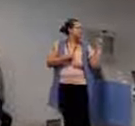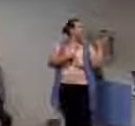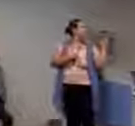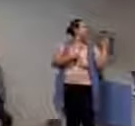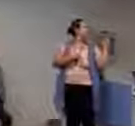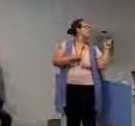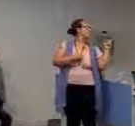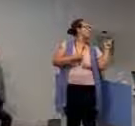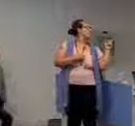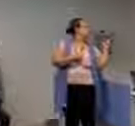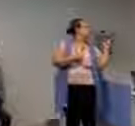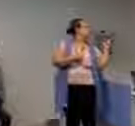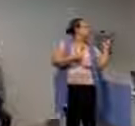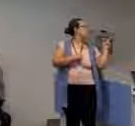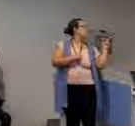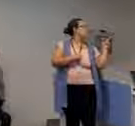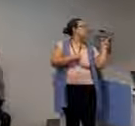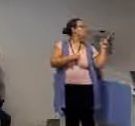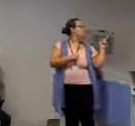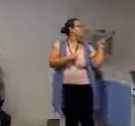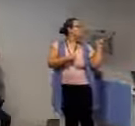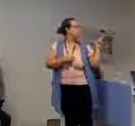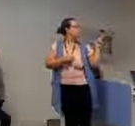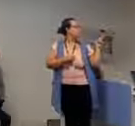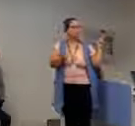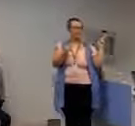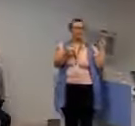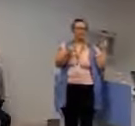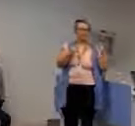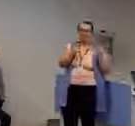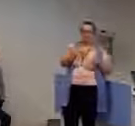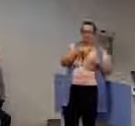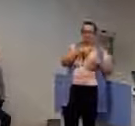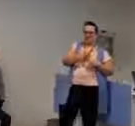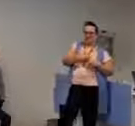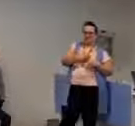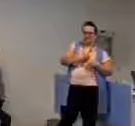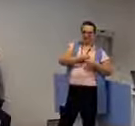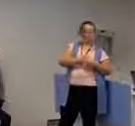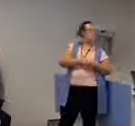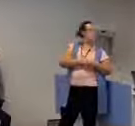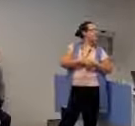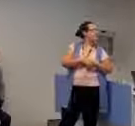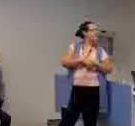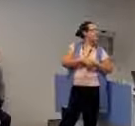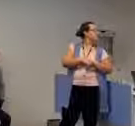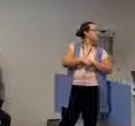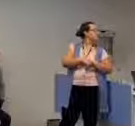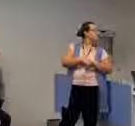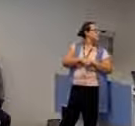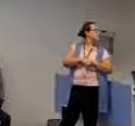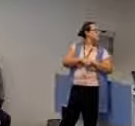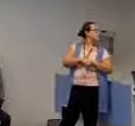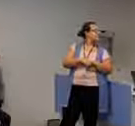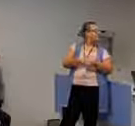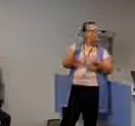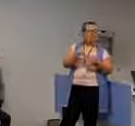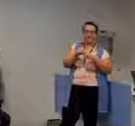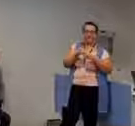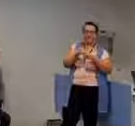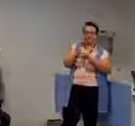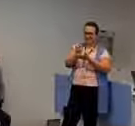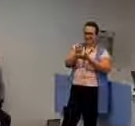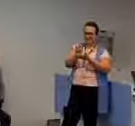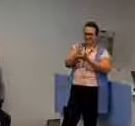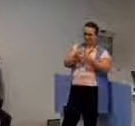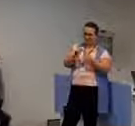de ferramentas do TopSolid Pro, aonde nós vamos desenvolver a tira. Então imagina você desenvolver uma tira